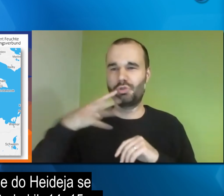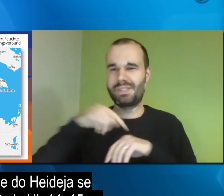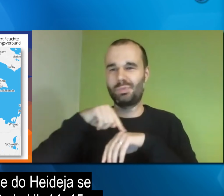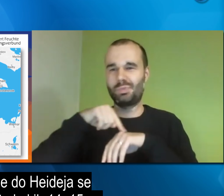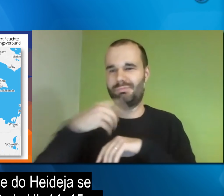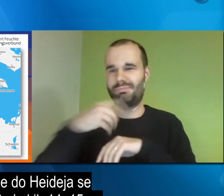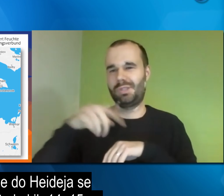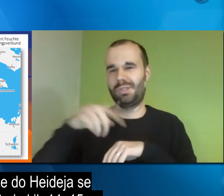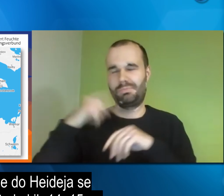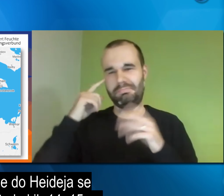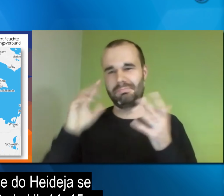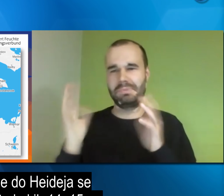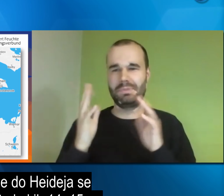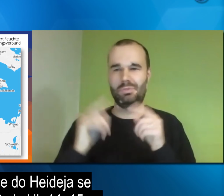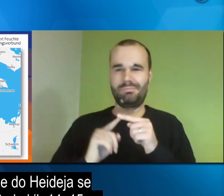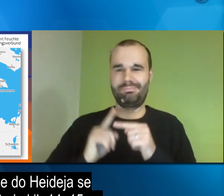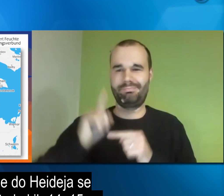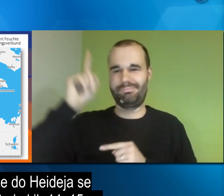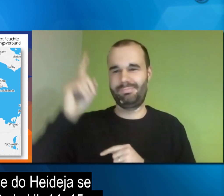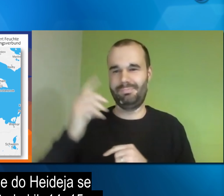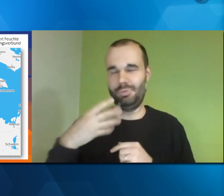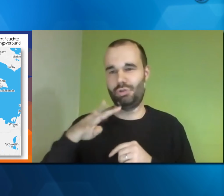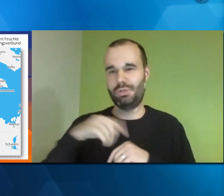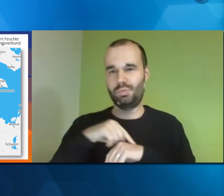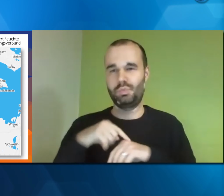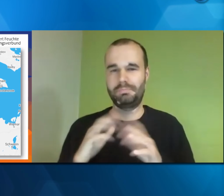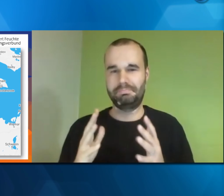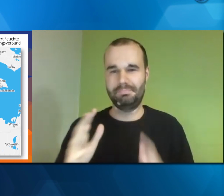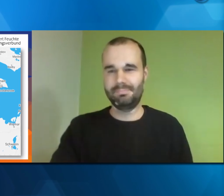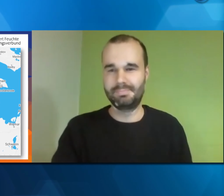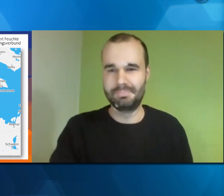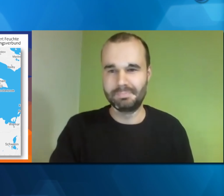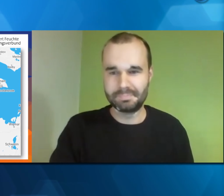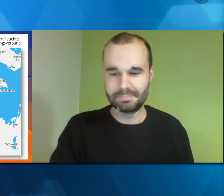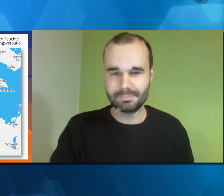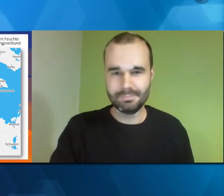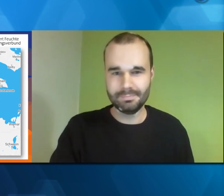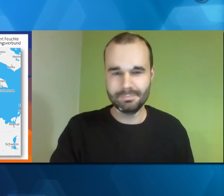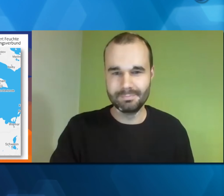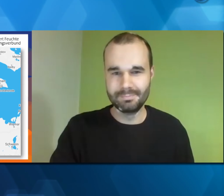vozite približno 14-15 ur.